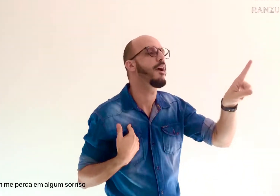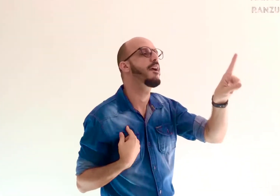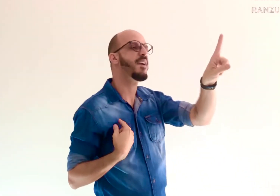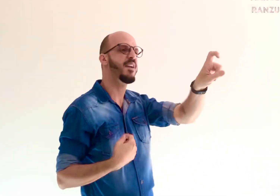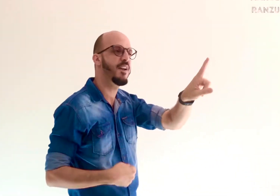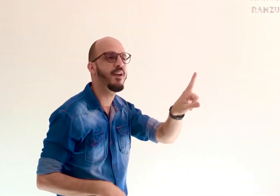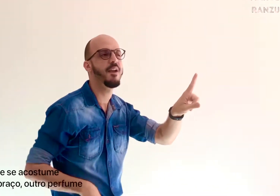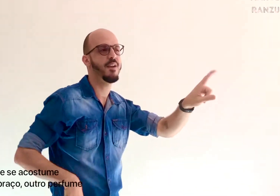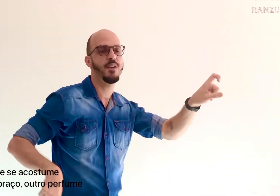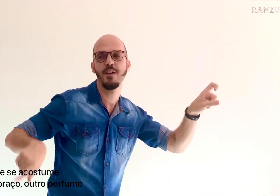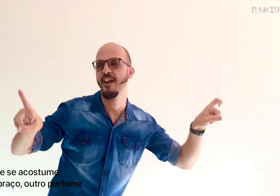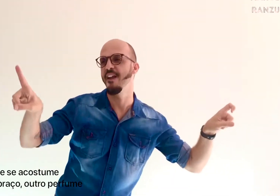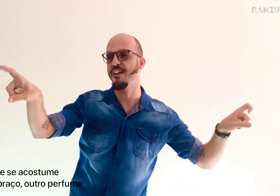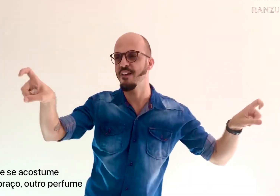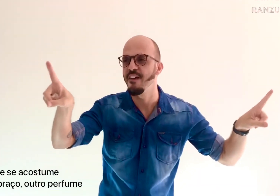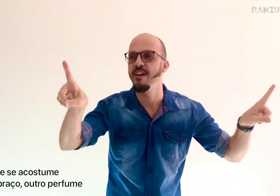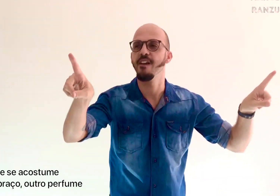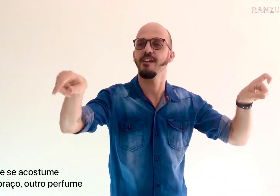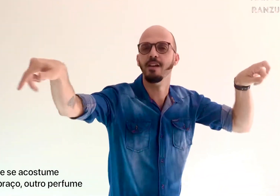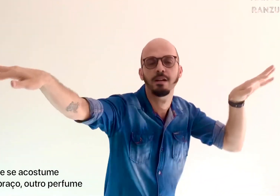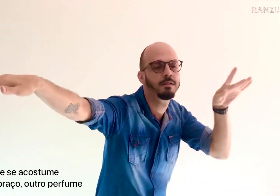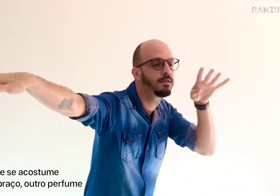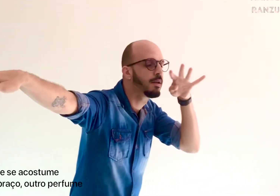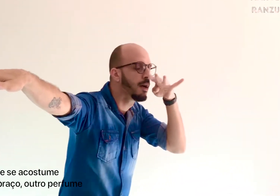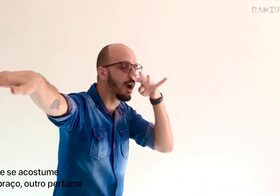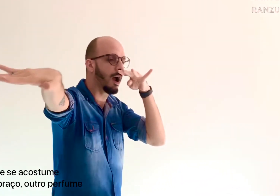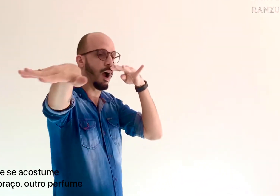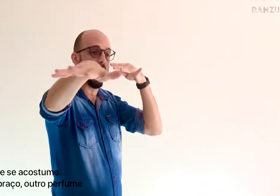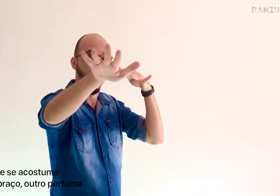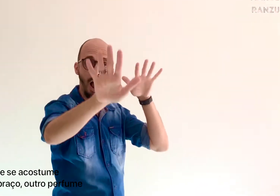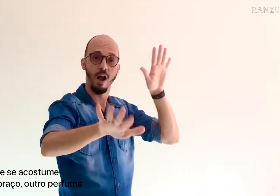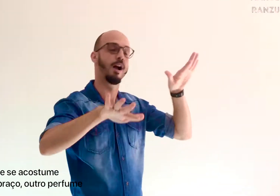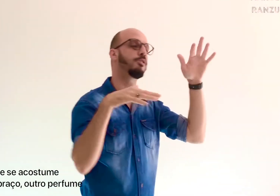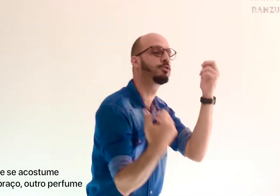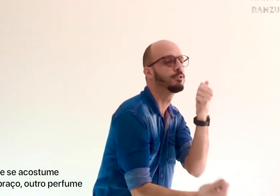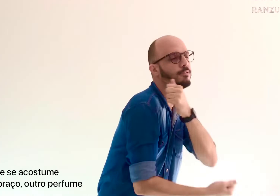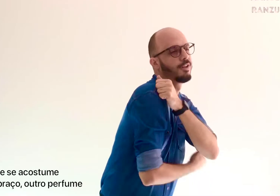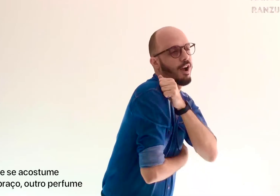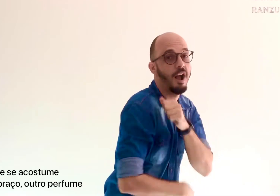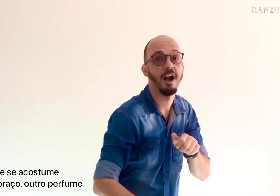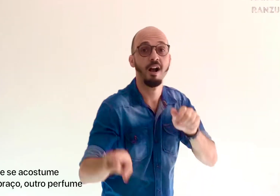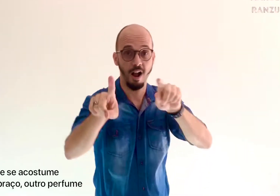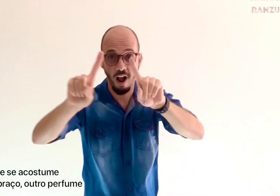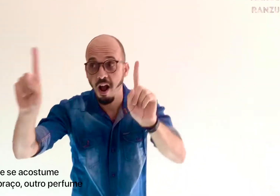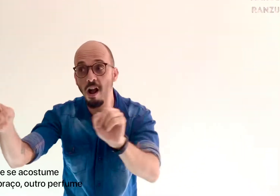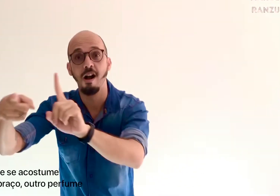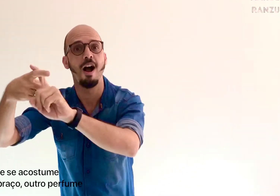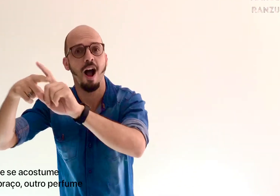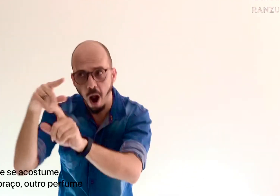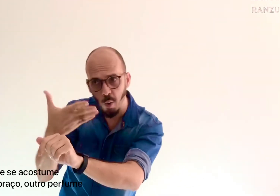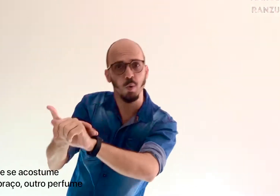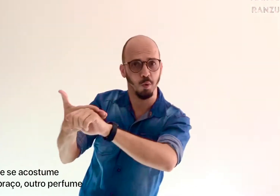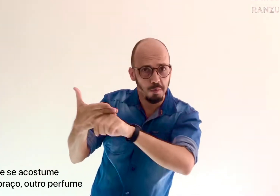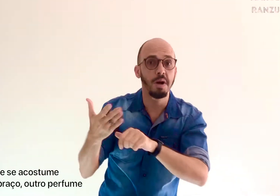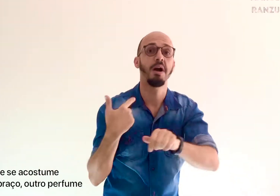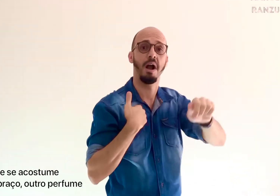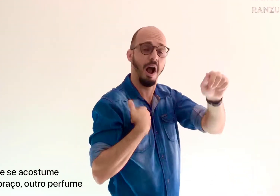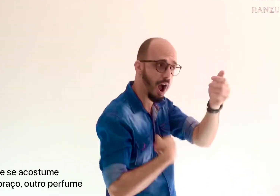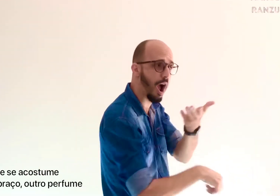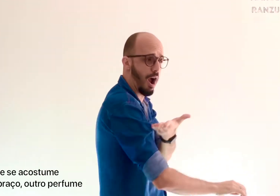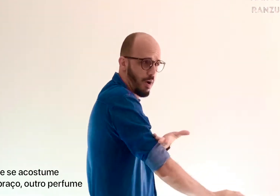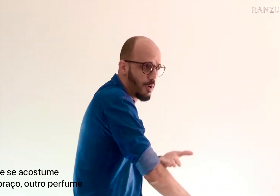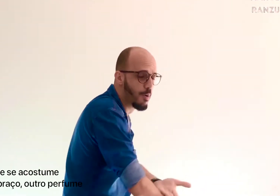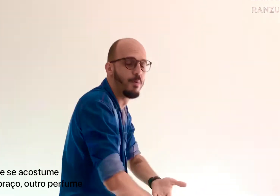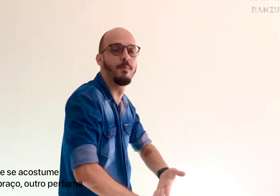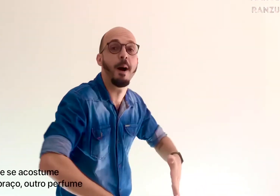algum sorriso. Talvez a gente se acostume com outro abraço, outro perfume. Mas uma coisa